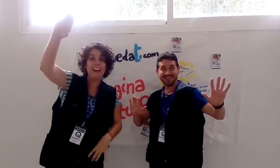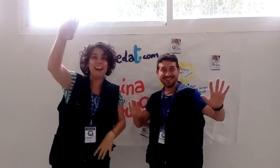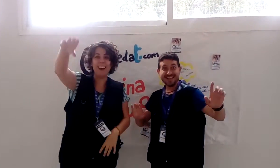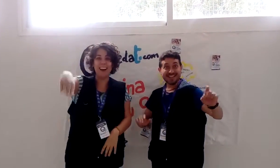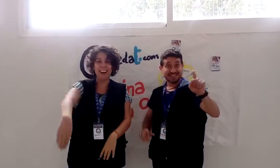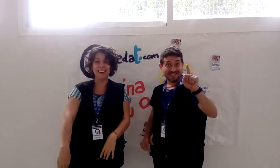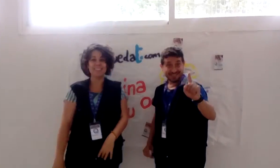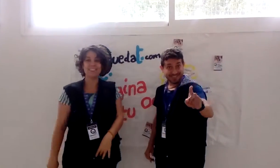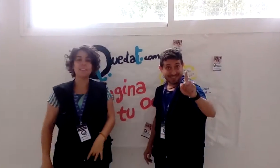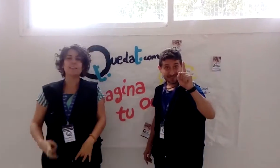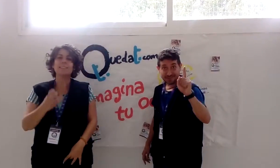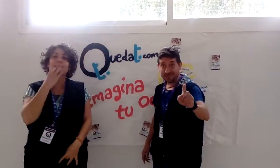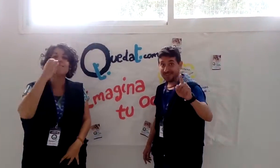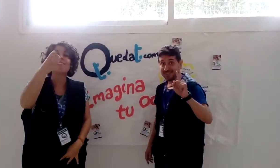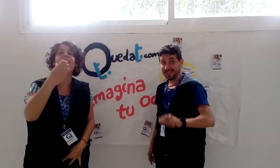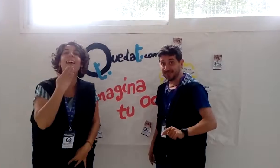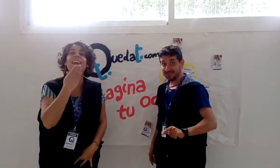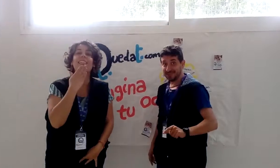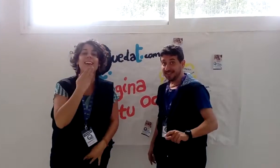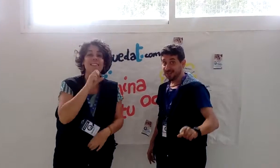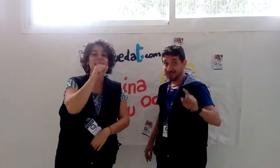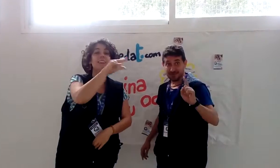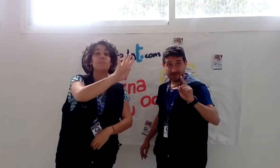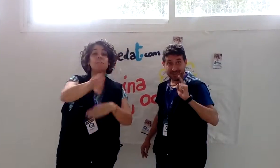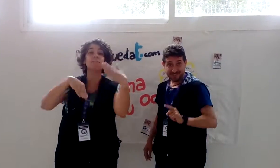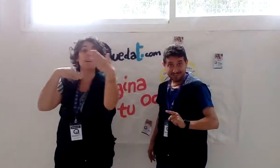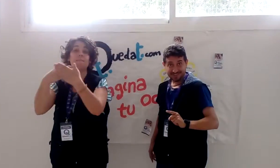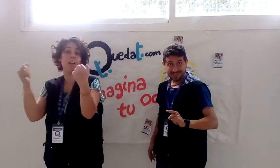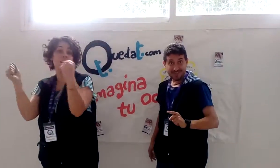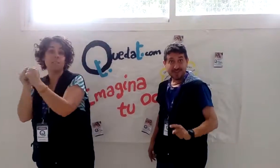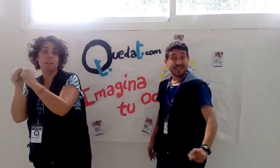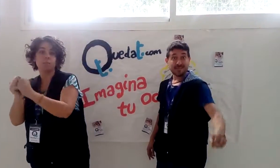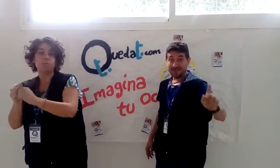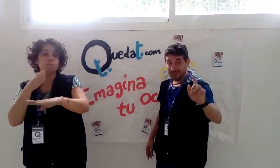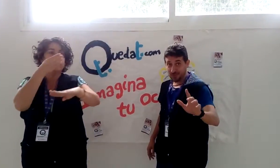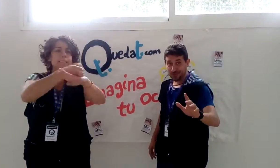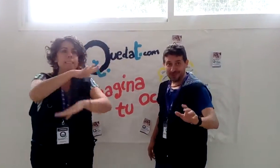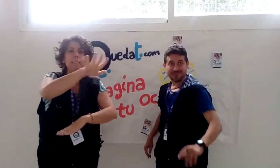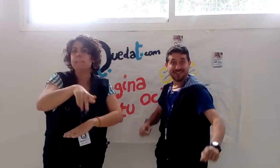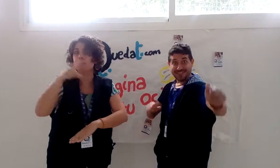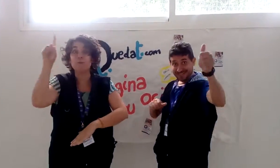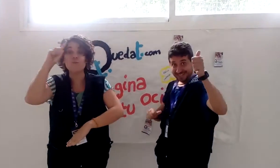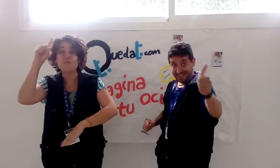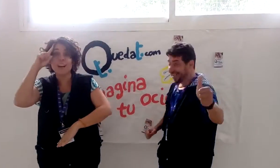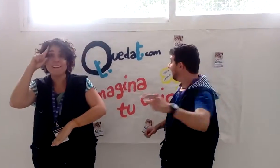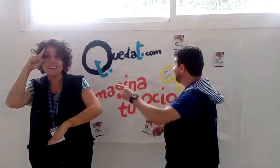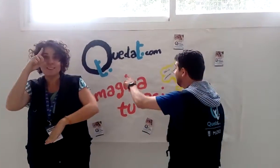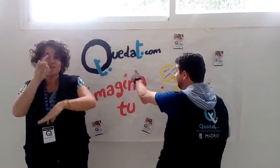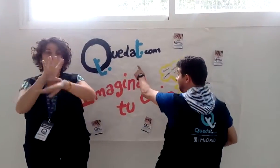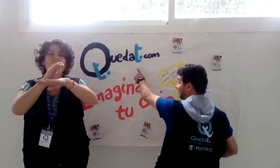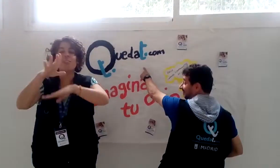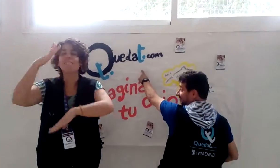Hola, si tienes entre 14 y 20 años y no sabes dónde ir, imagina tu ocio. Quédate.